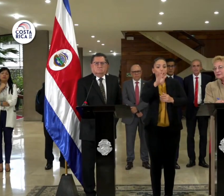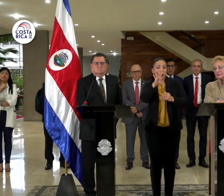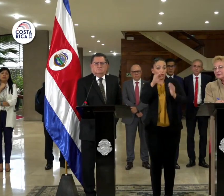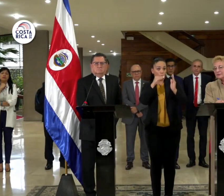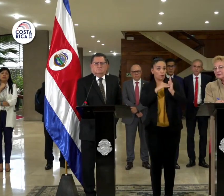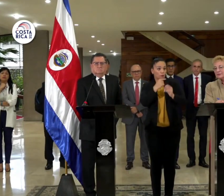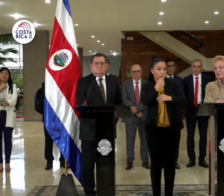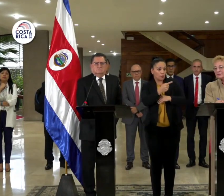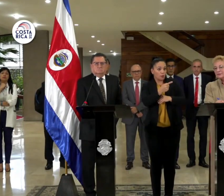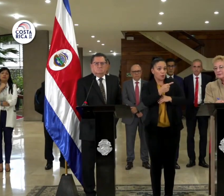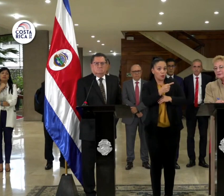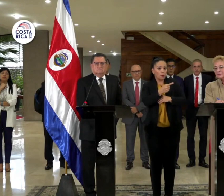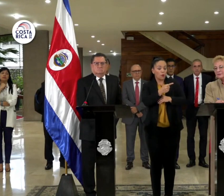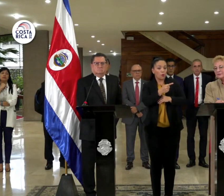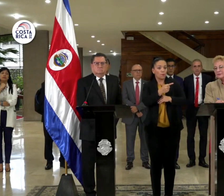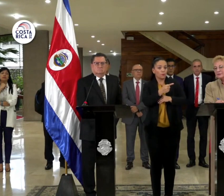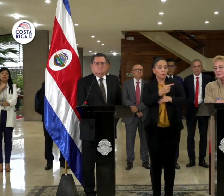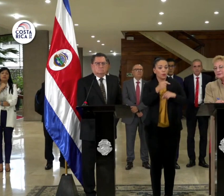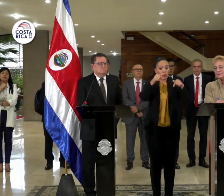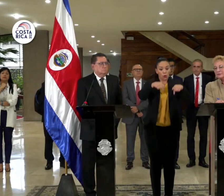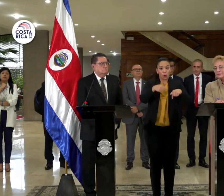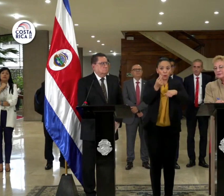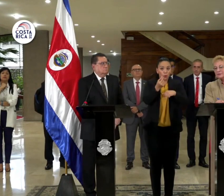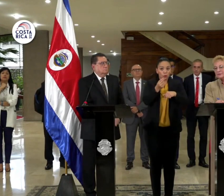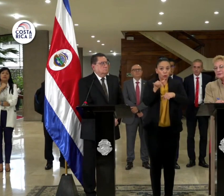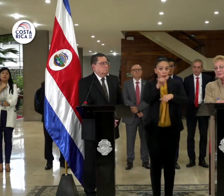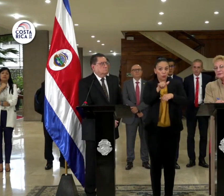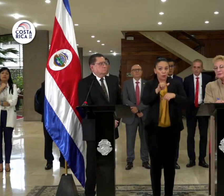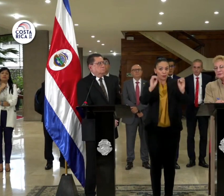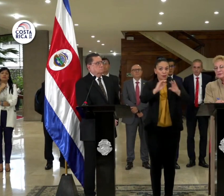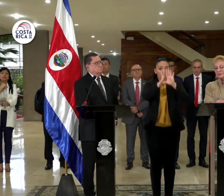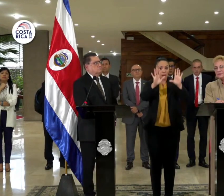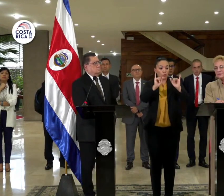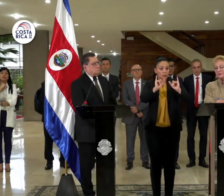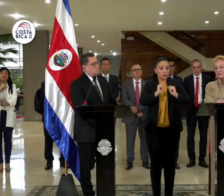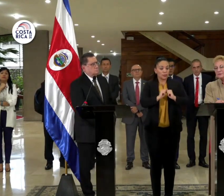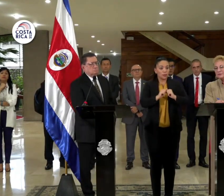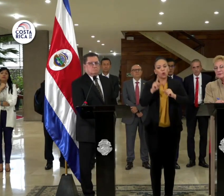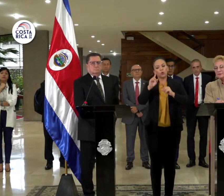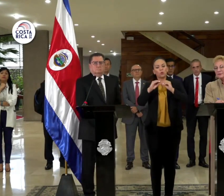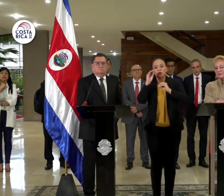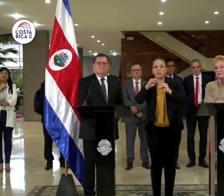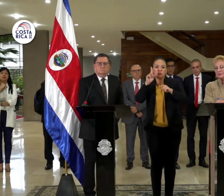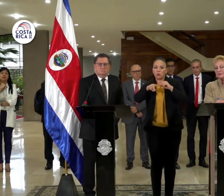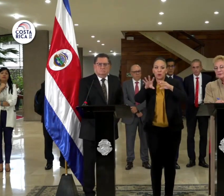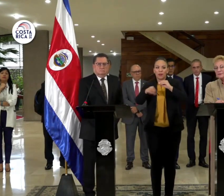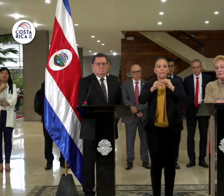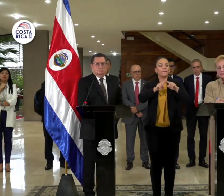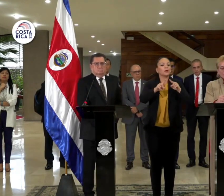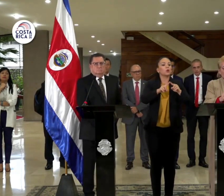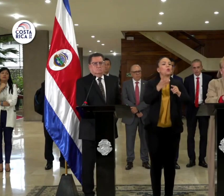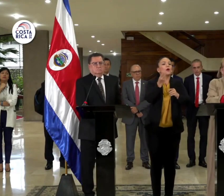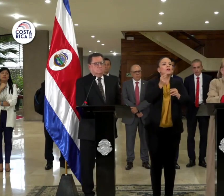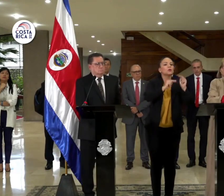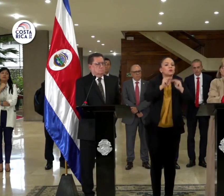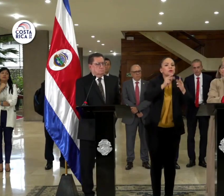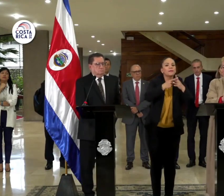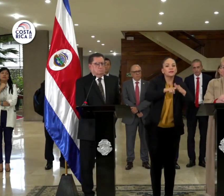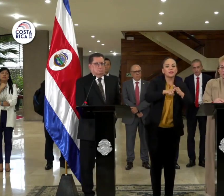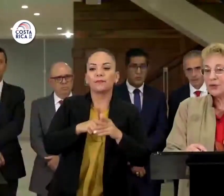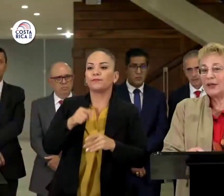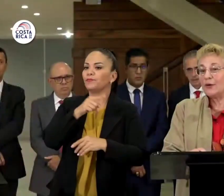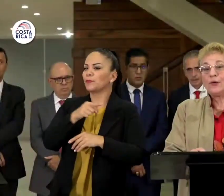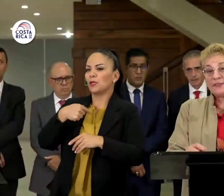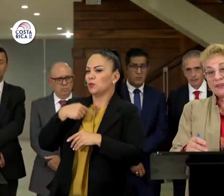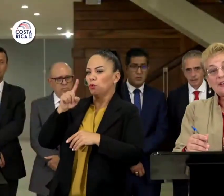dijo la sesión pasada que hoy daban ese monto, ya está quedando claro lo del 1%, pero para saber con qué monto va a empezar la negociación. No recuerdo